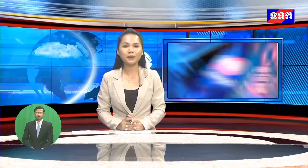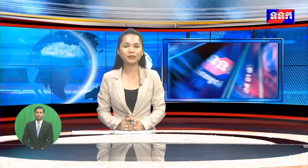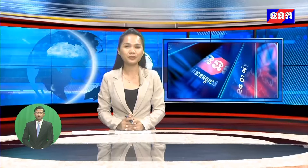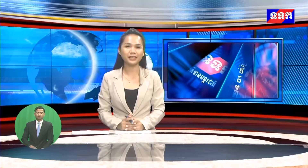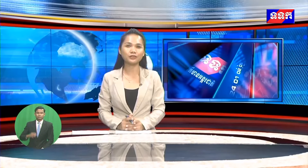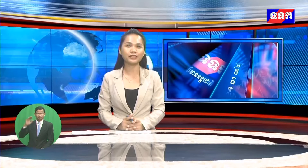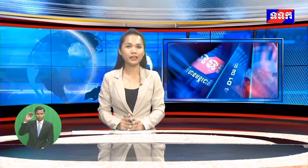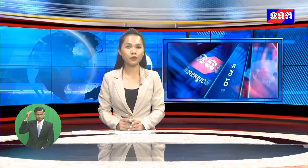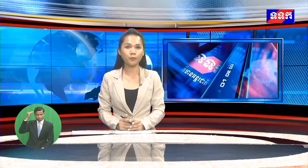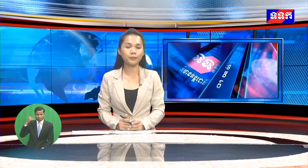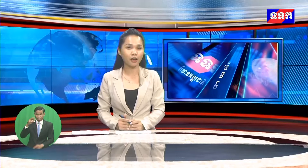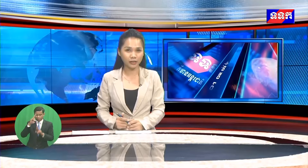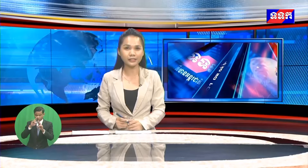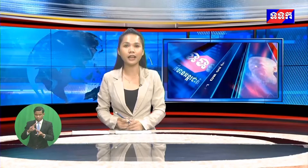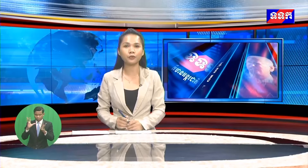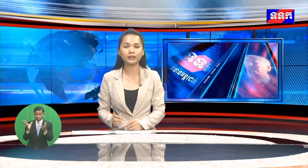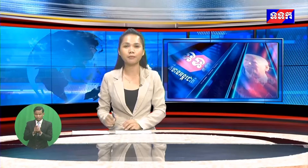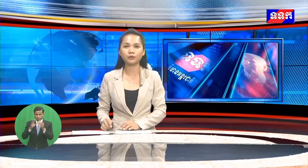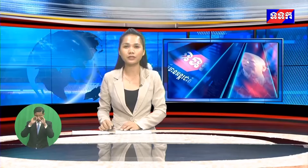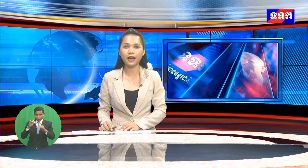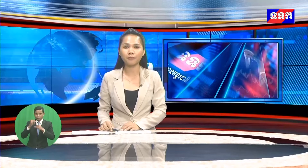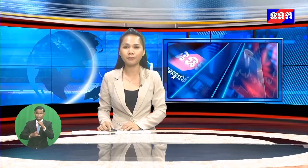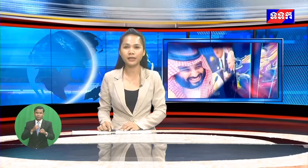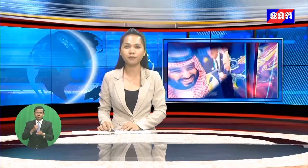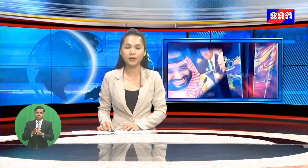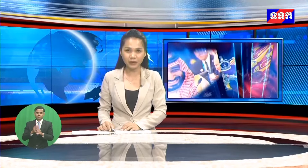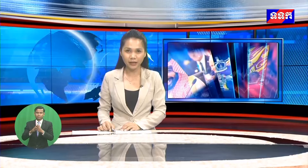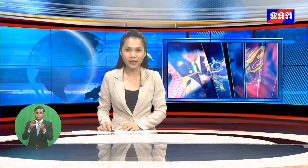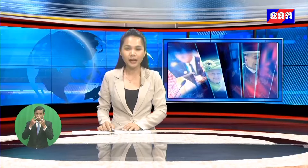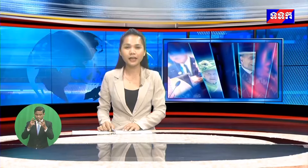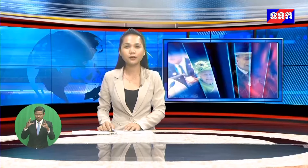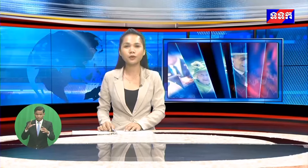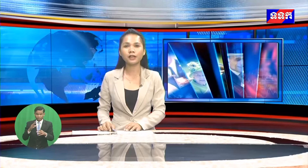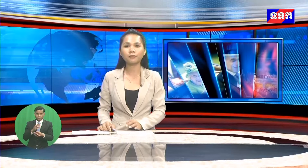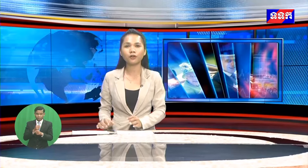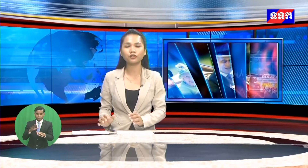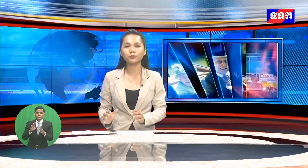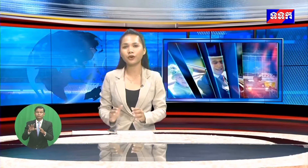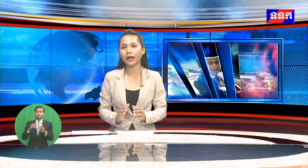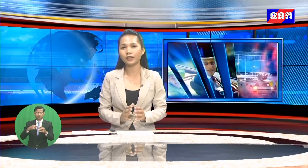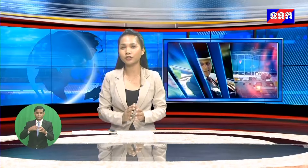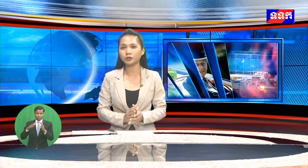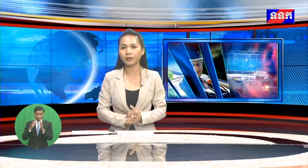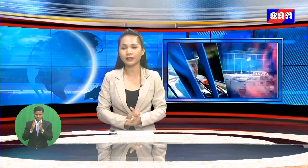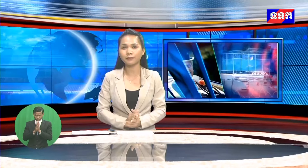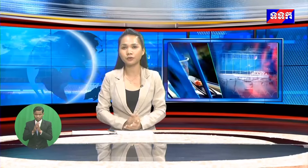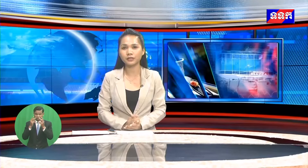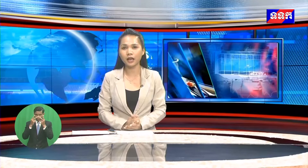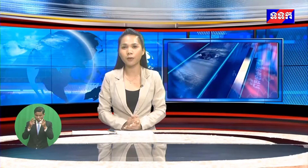នៅលើក្រោយប្រិមត្តទស្សនកិច្ចជាទីក្រុមព័ត៌មានអន្តរជាតិដែលលោកអ្នកទៅបានទស្សនាអំបញ្ញមីនេះចាប់តែប៉ុណ្ណេះនេះខ្ញុំសូមថ្លែងអំណរគុណចំពោះការ